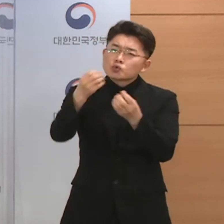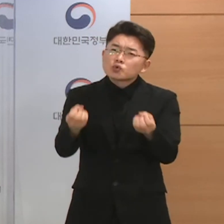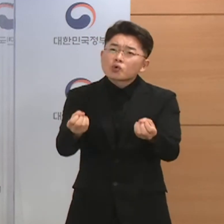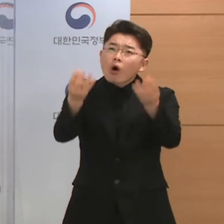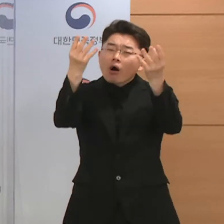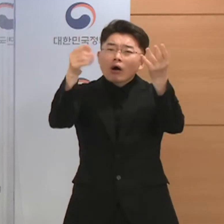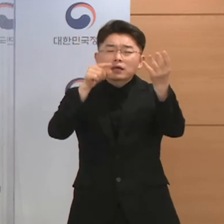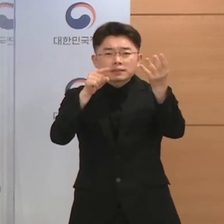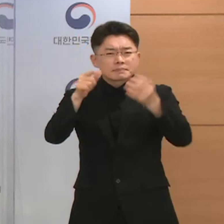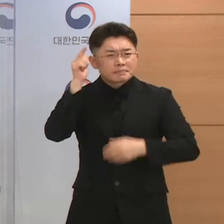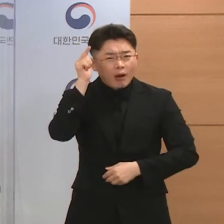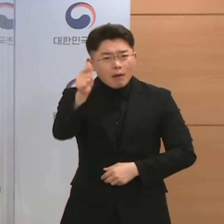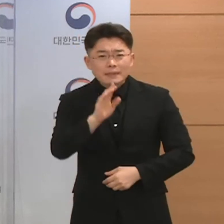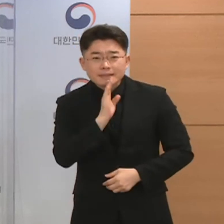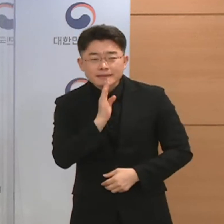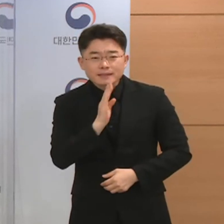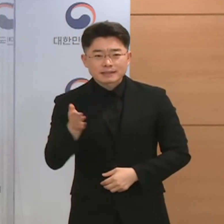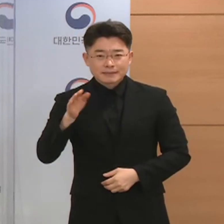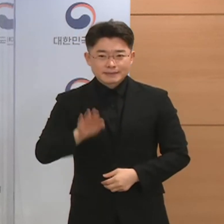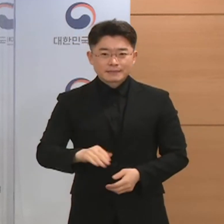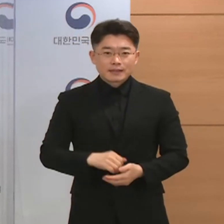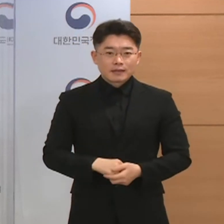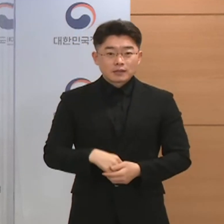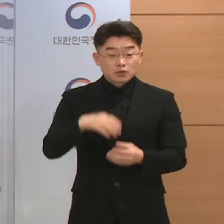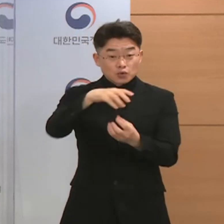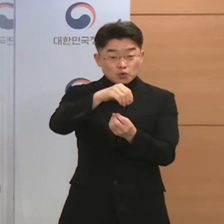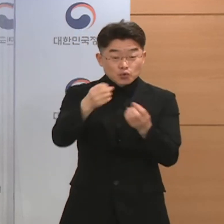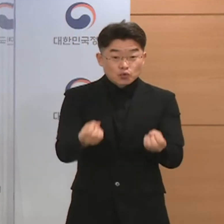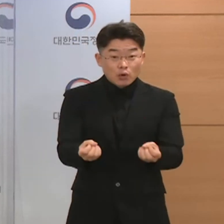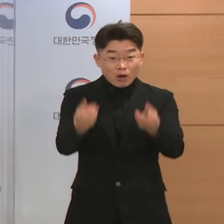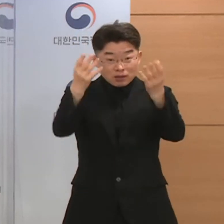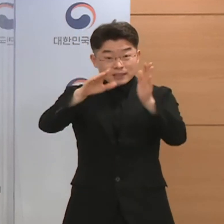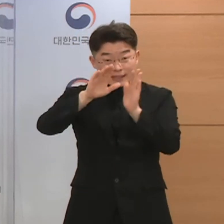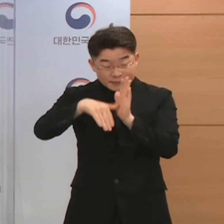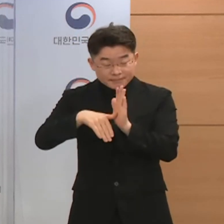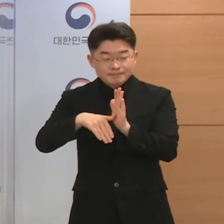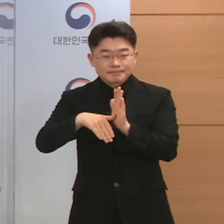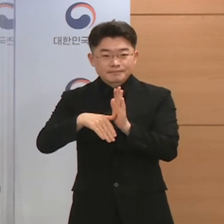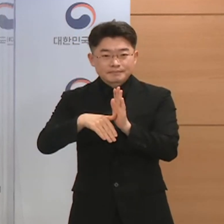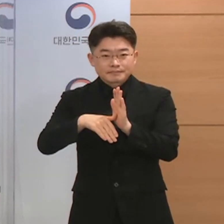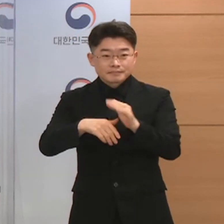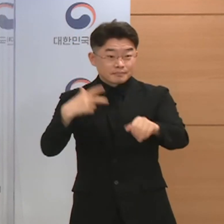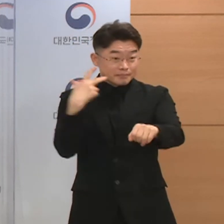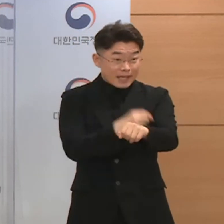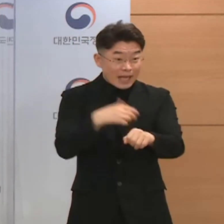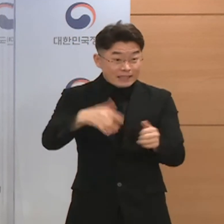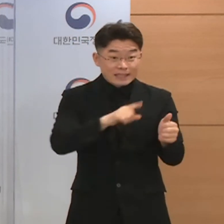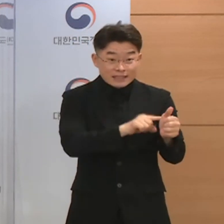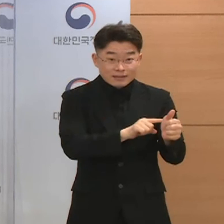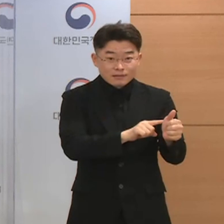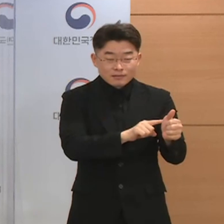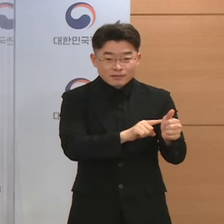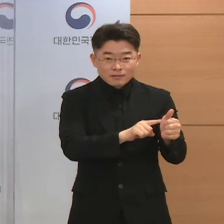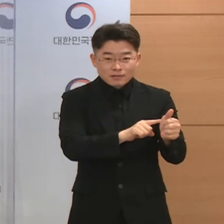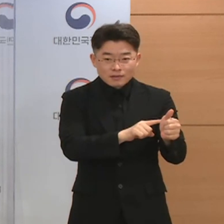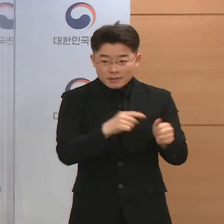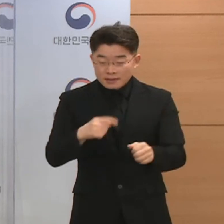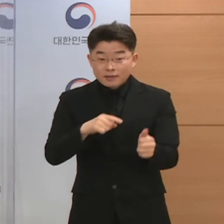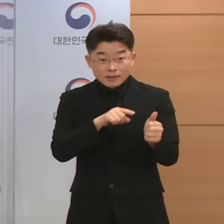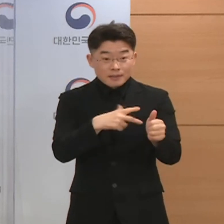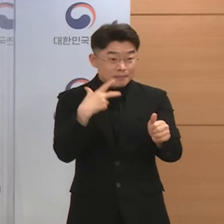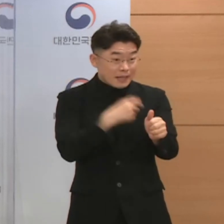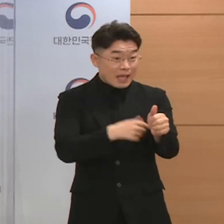아마 저희들은 메시지를 예방접종을 하지 않으신 분들은 가족 간 모임을 하실 때 굉장히